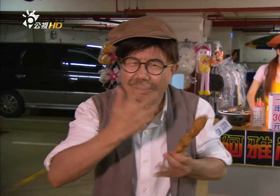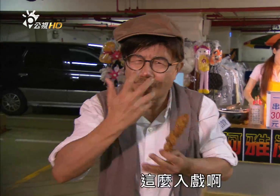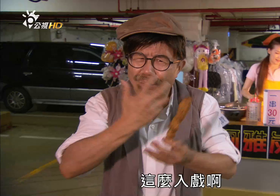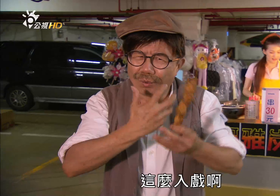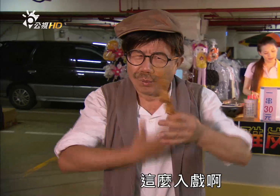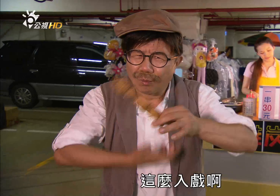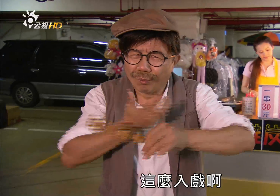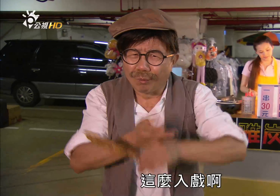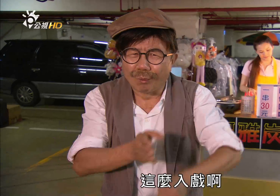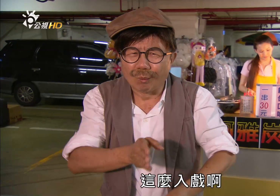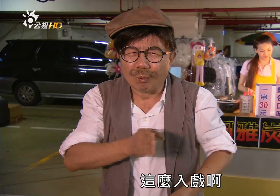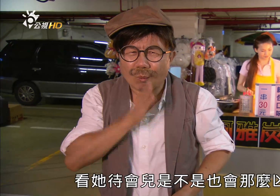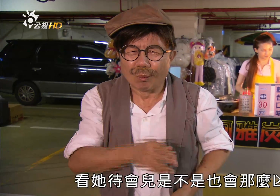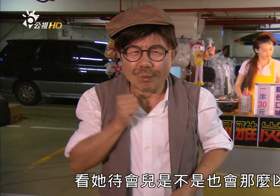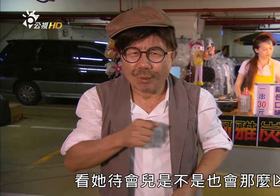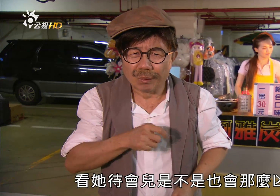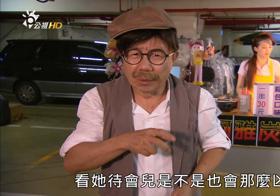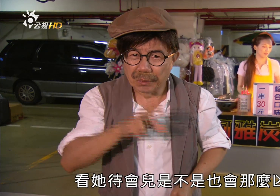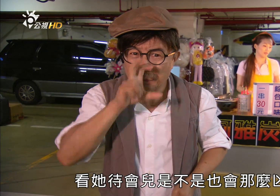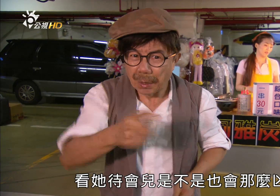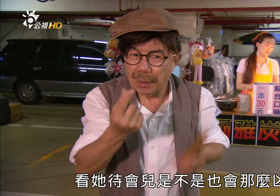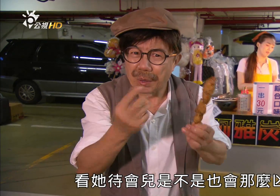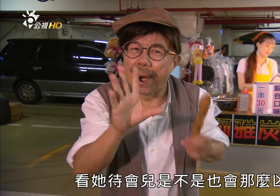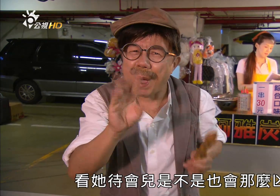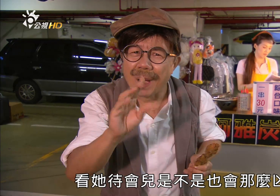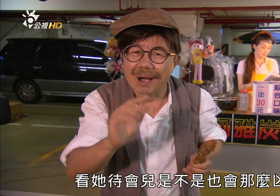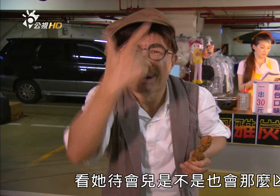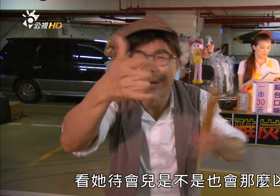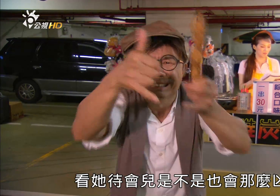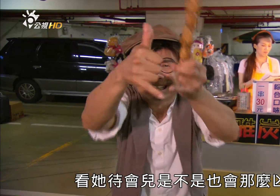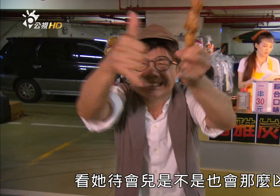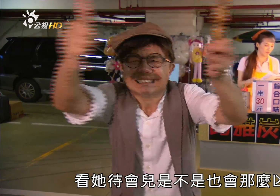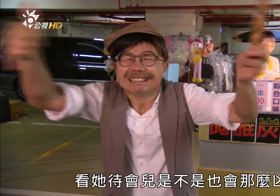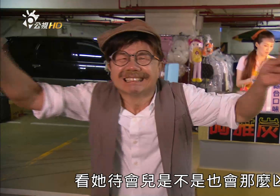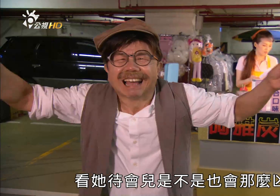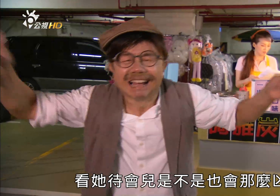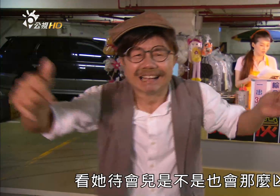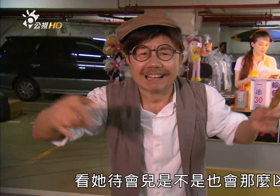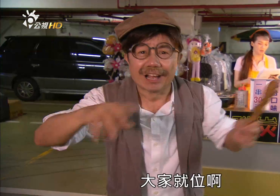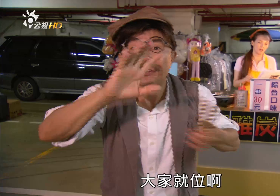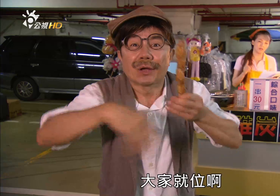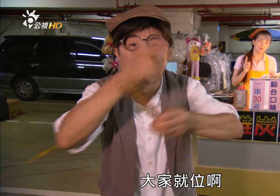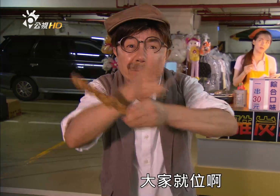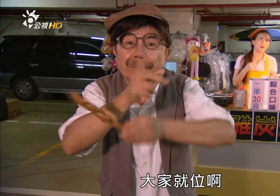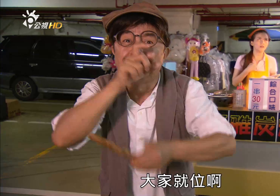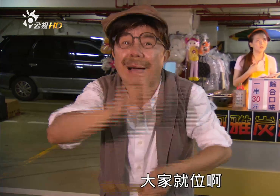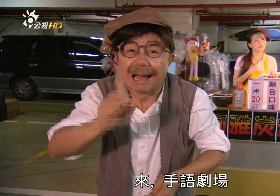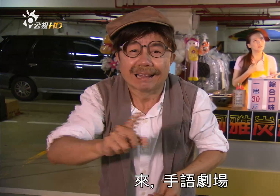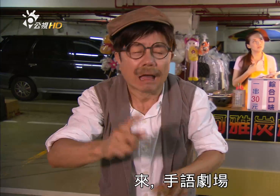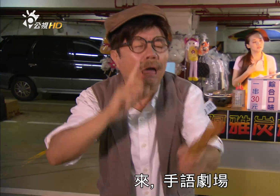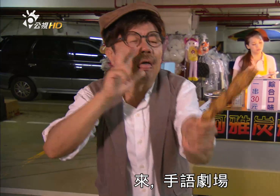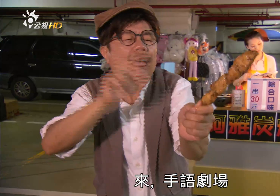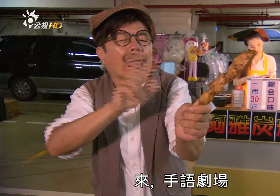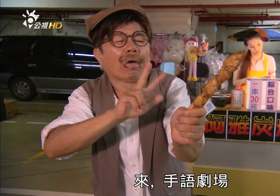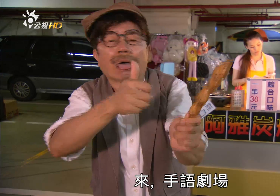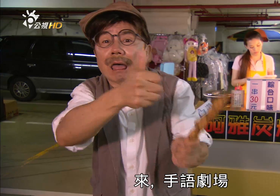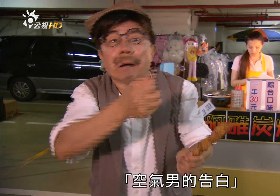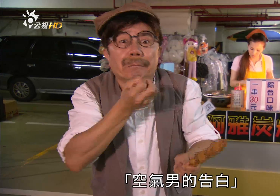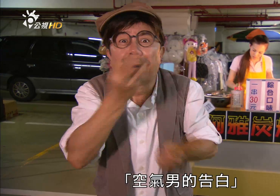这么入戏啊，看他待会儿是不是也会那么凶啊？大家就位啊，来，手语剧场，空气